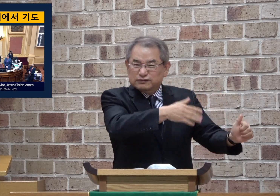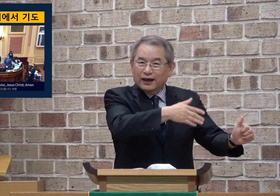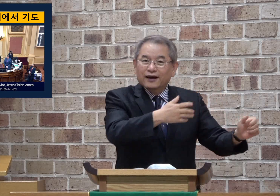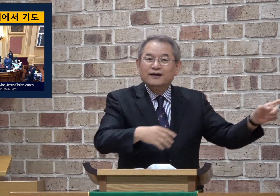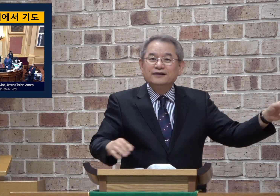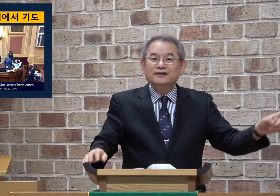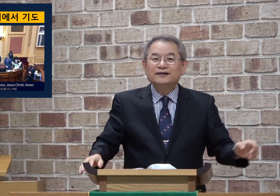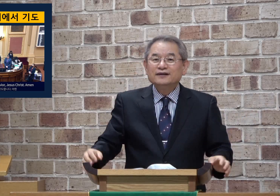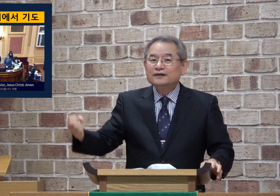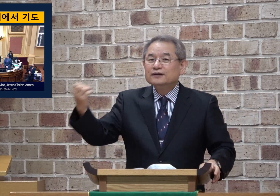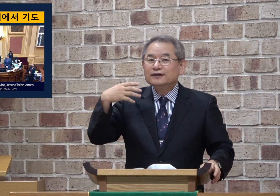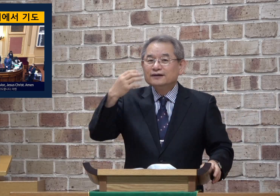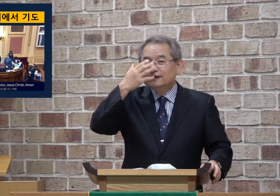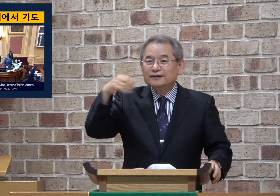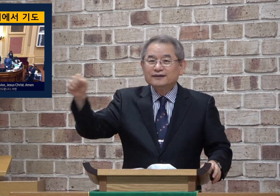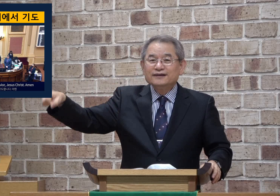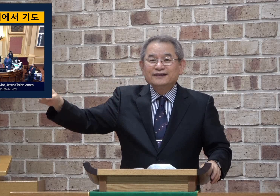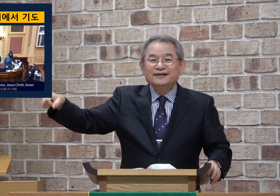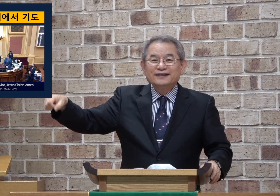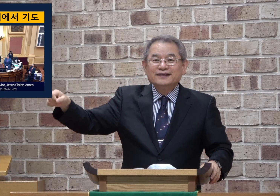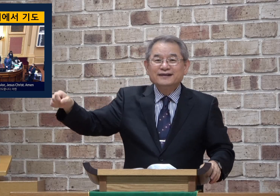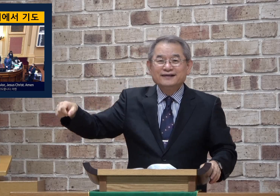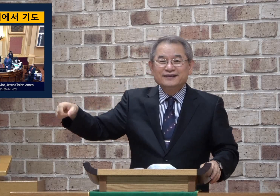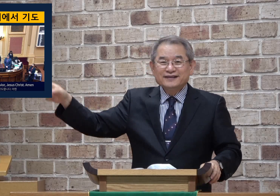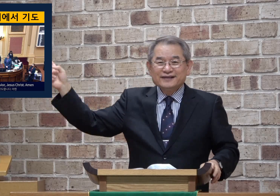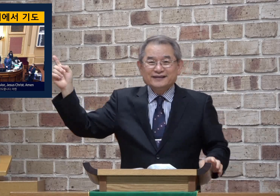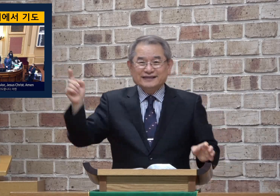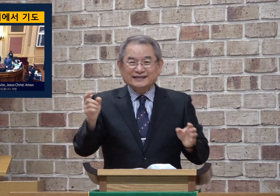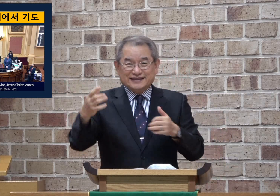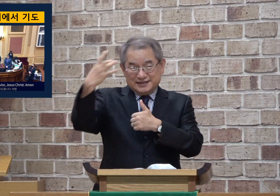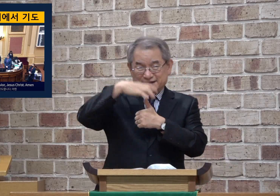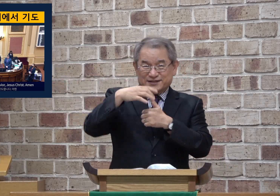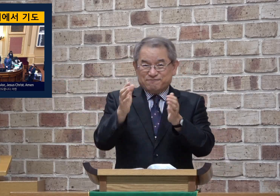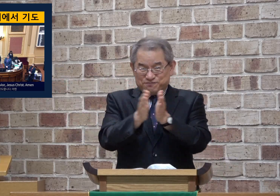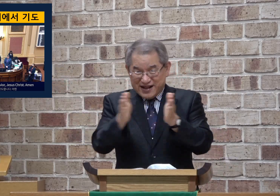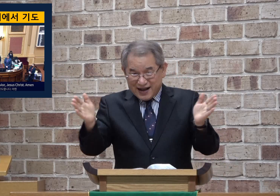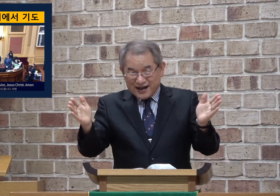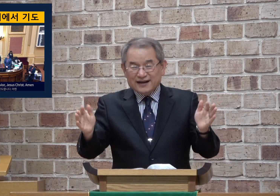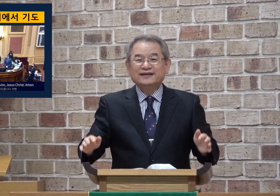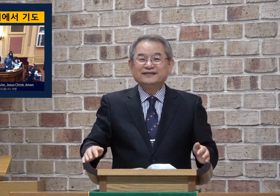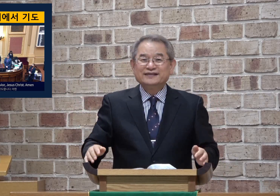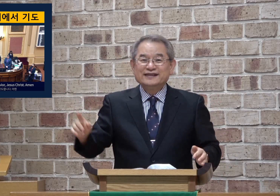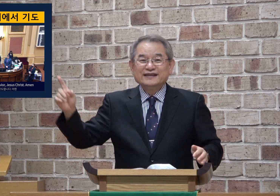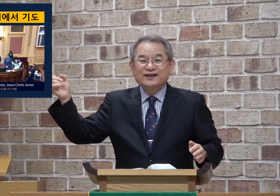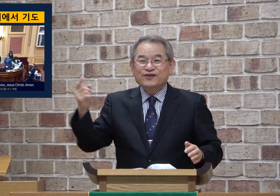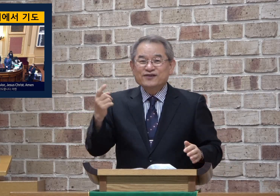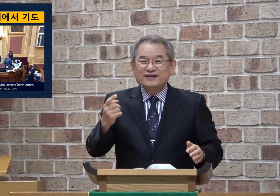예수 그리스도라는 이름만은 거기에 기재하지 않게 해주십시오. 이렇게 부탁을 받고 목사님이 알았다고 했습니다.